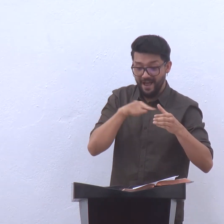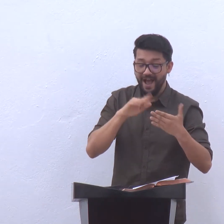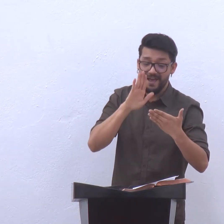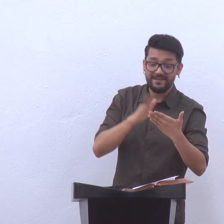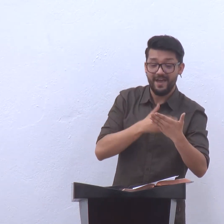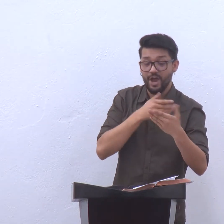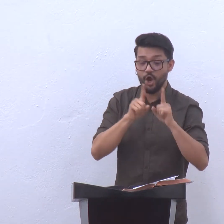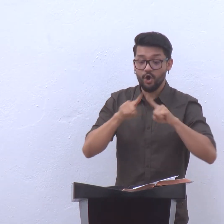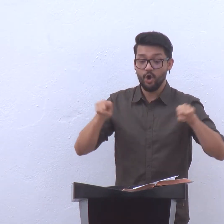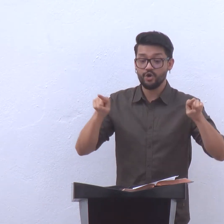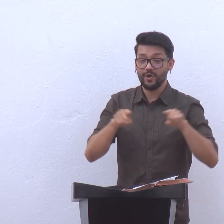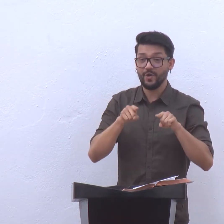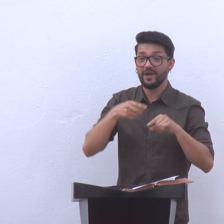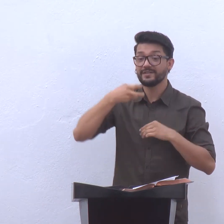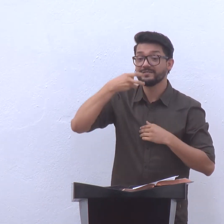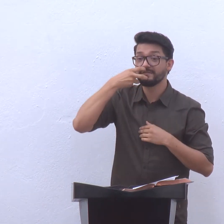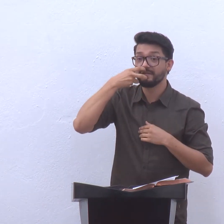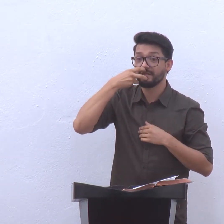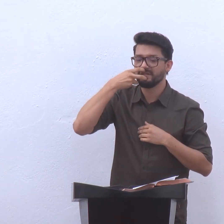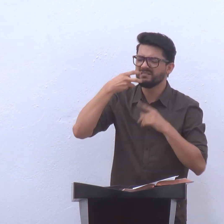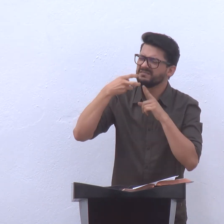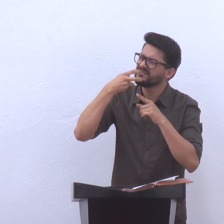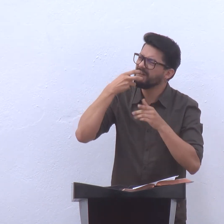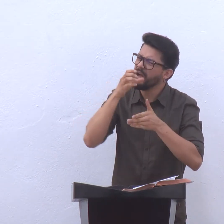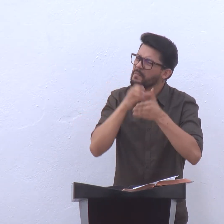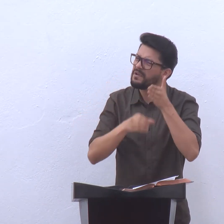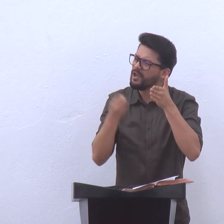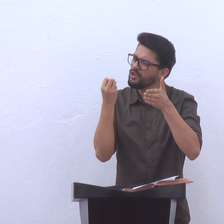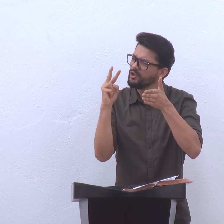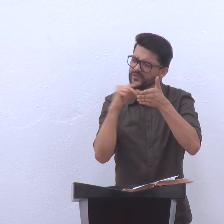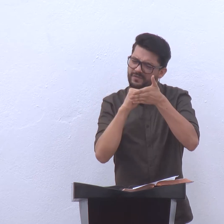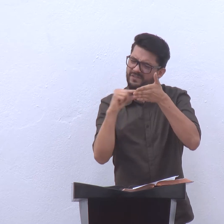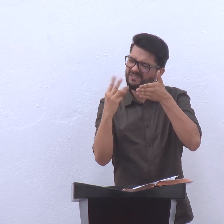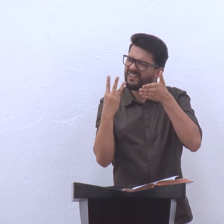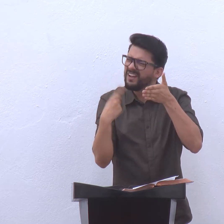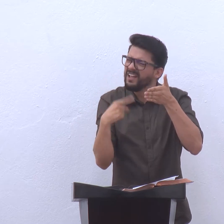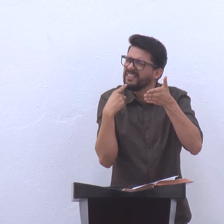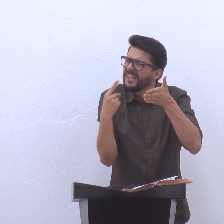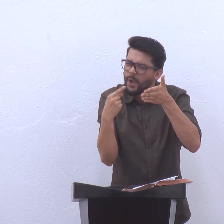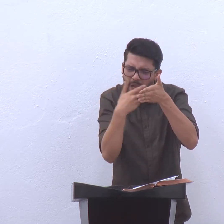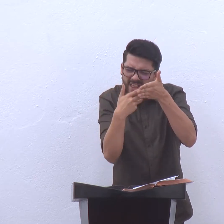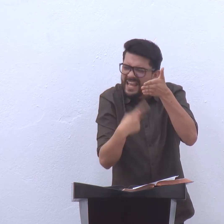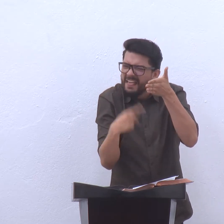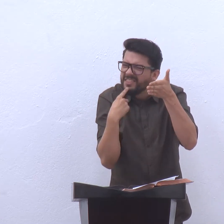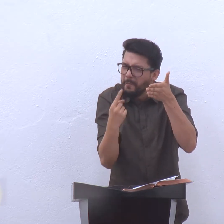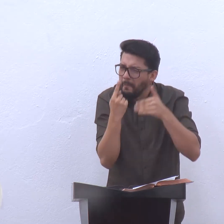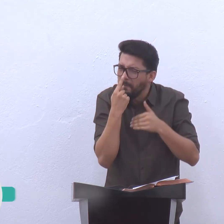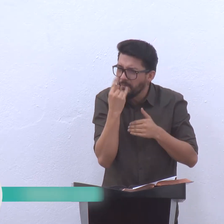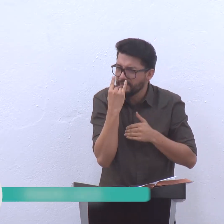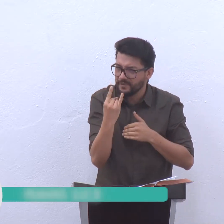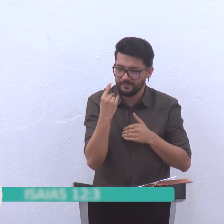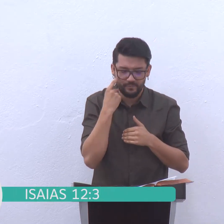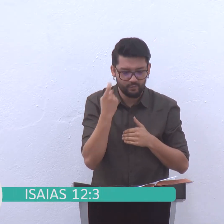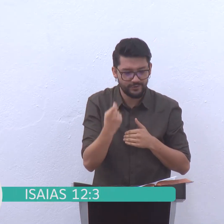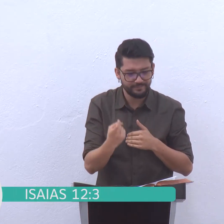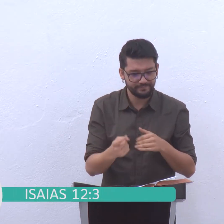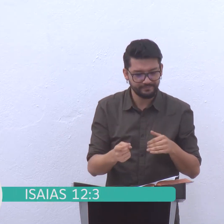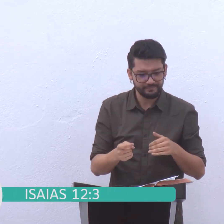ellos recogían el agua, cantaban Isaías capítulo 12, verso 3. Pero ¿qué dice Isaías? Miremoslo